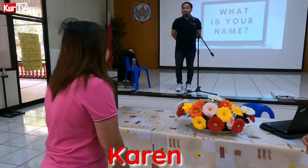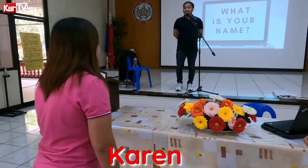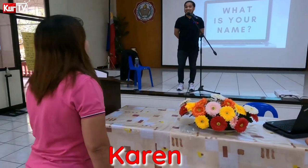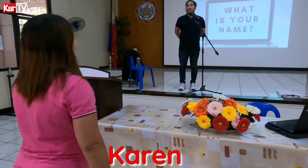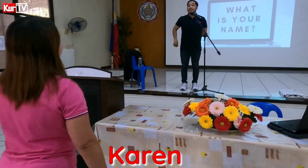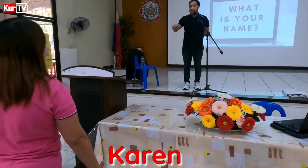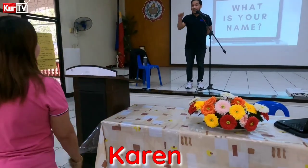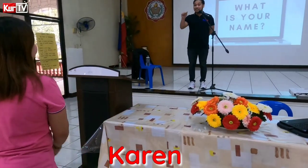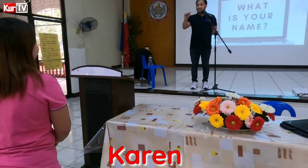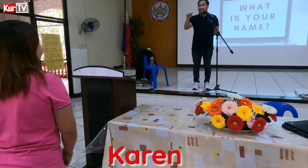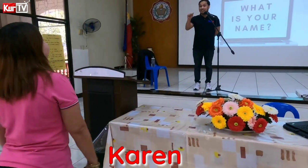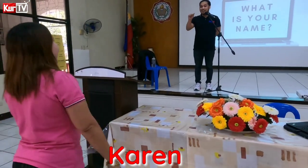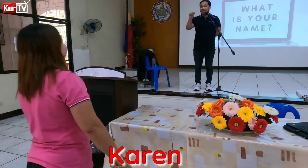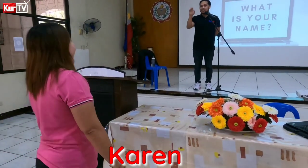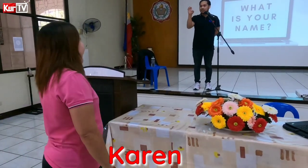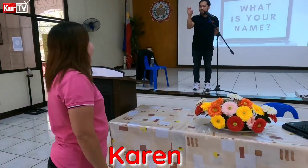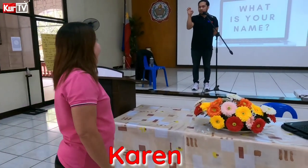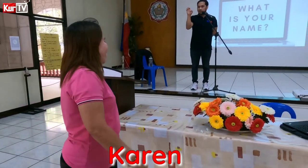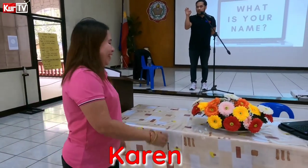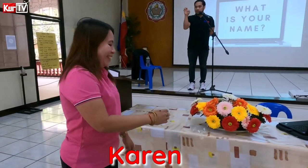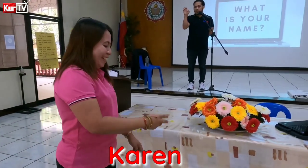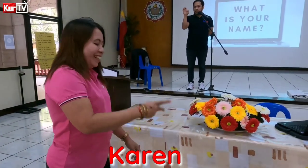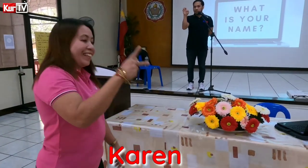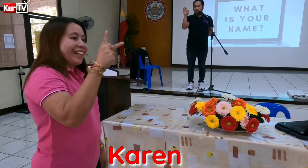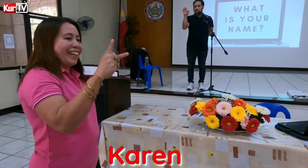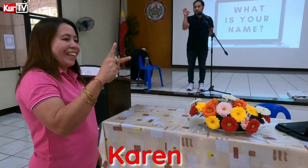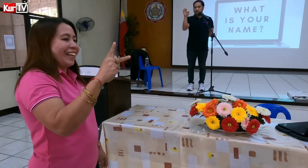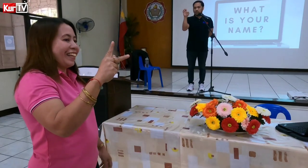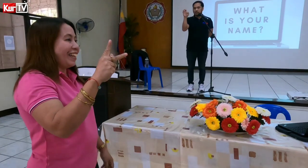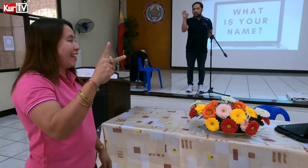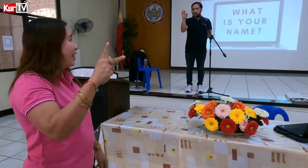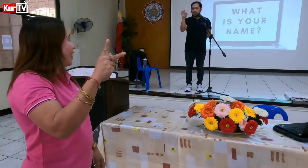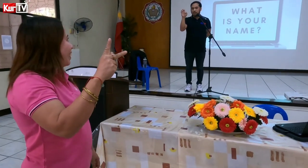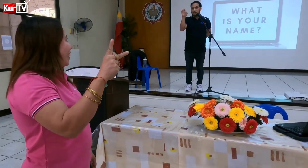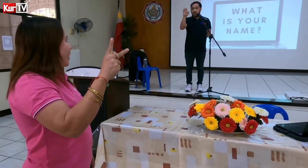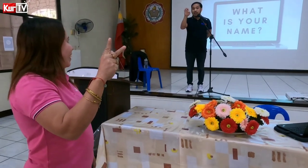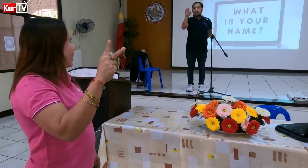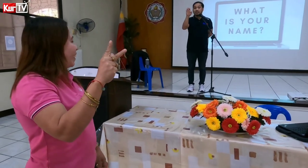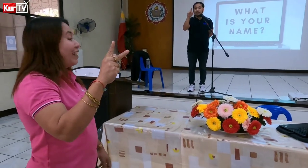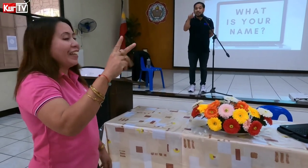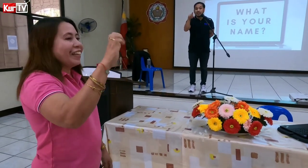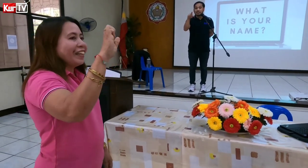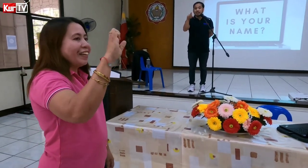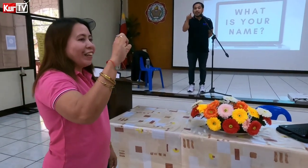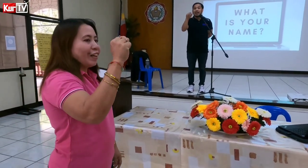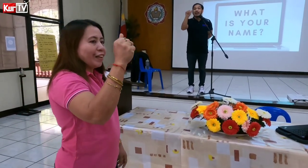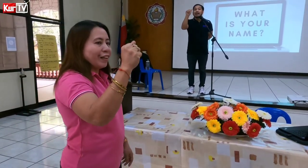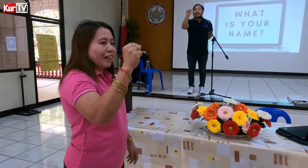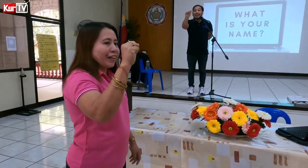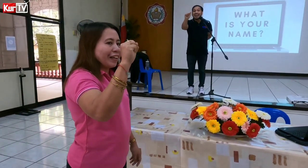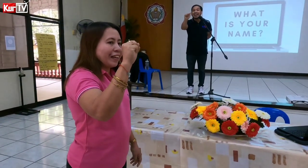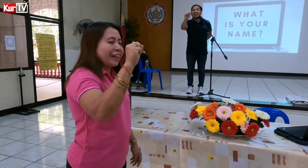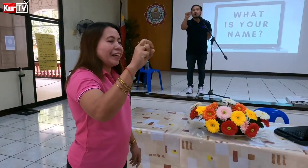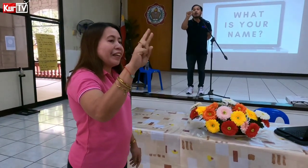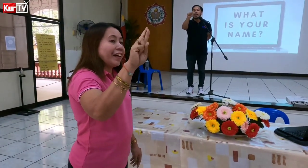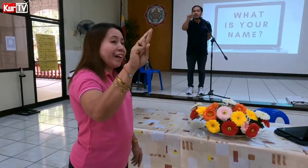Karen, K-A. Kasi nakita ko naka-letter niya siya kanina eh. K, the next A, o E.